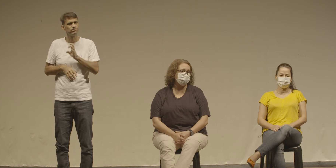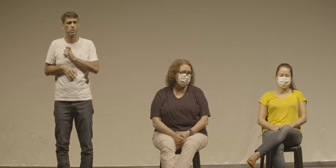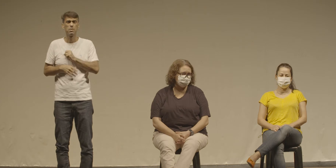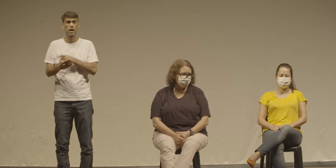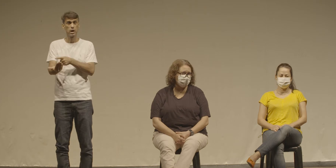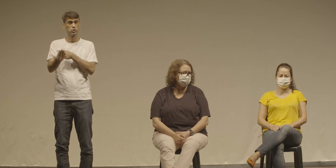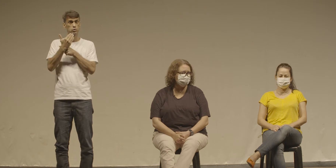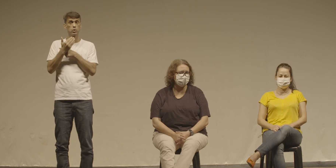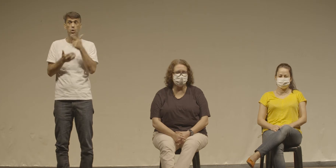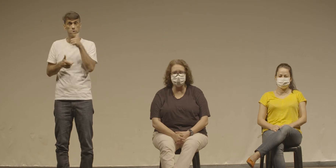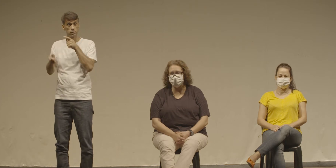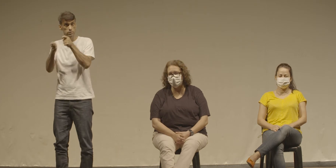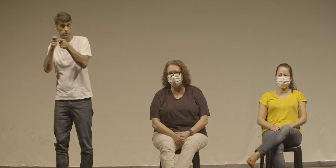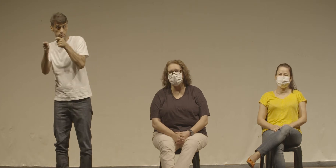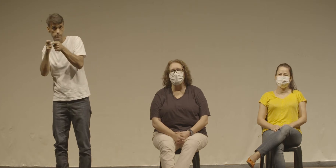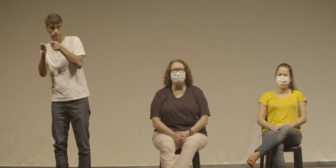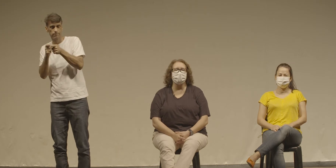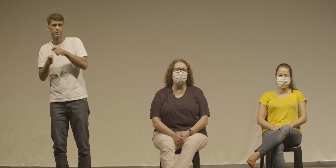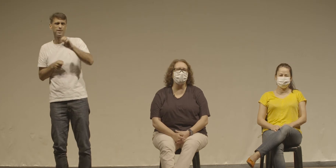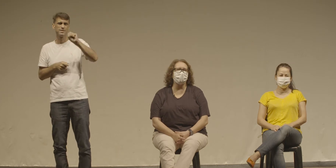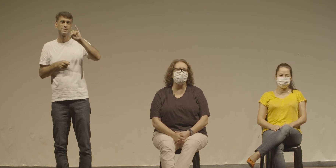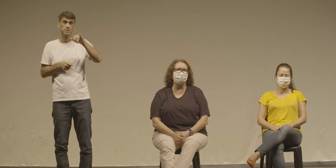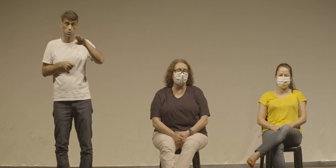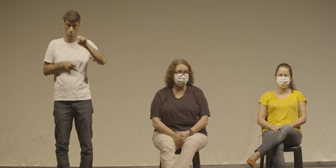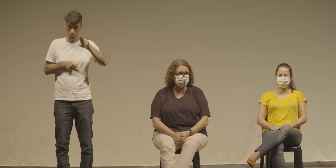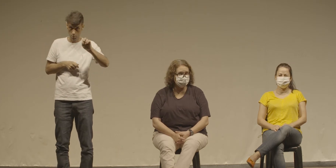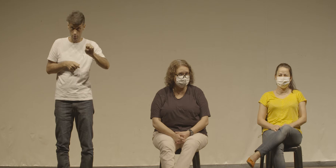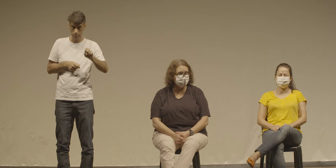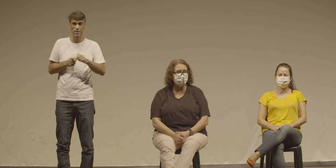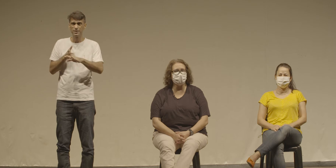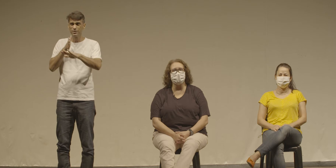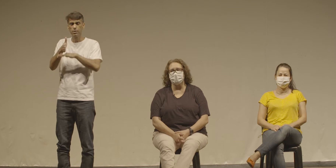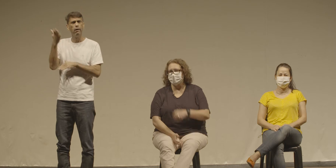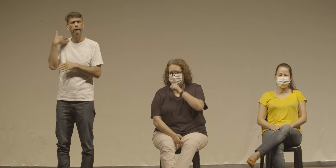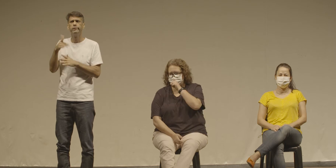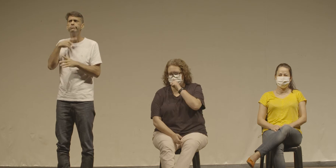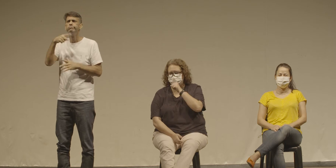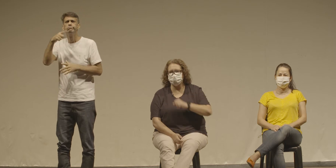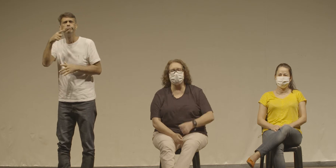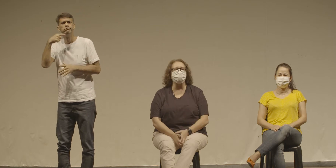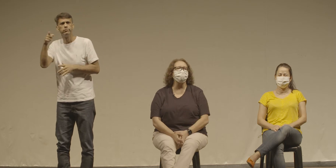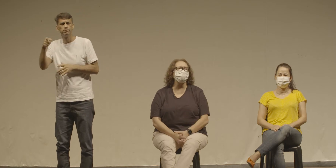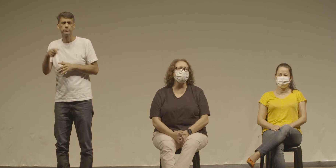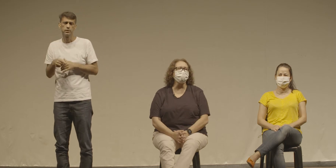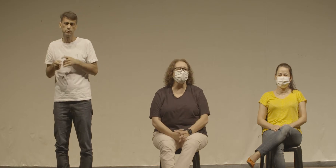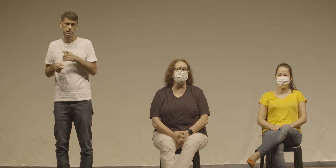nos ajudou a conseguir a entrevista da Simone, né, a ter acesso a Simone.